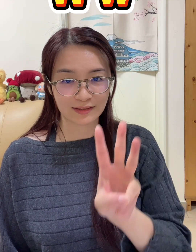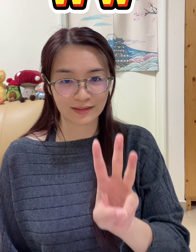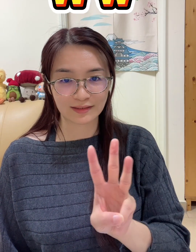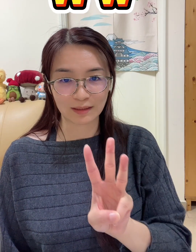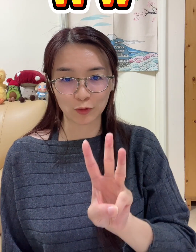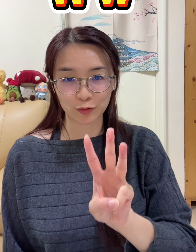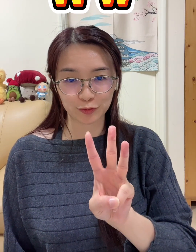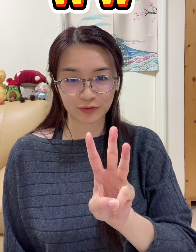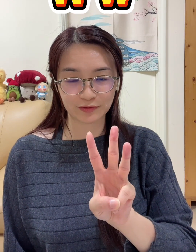W